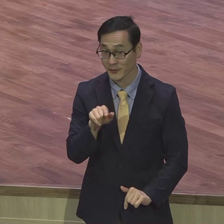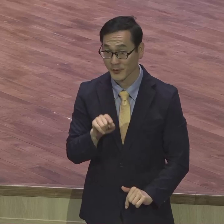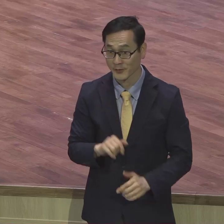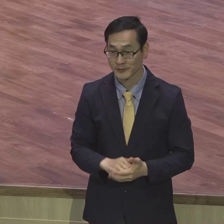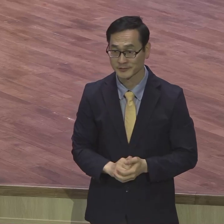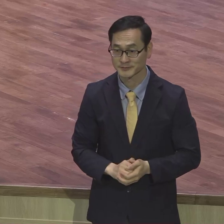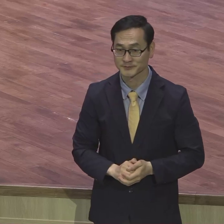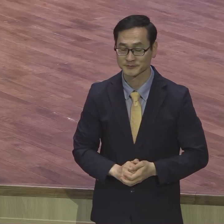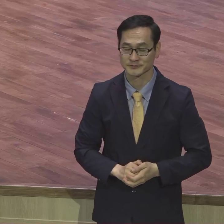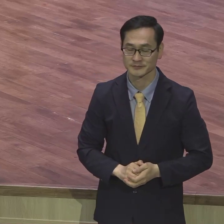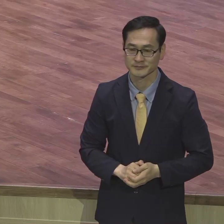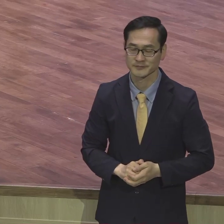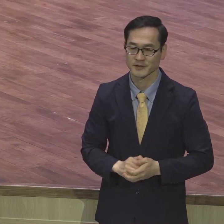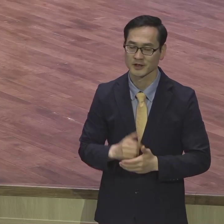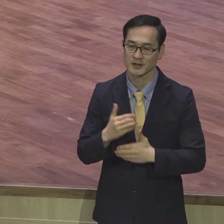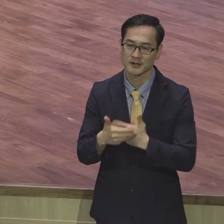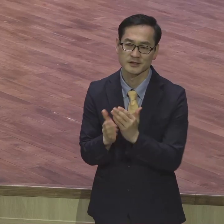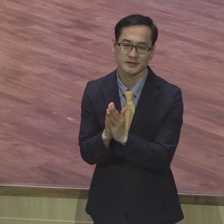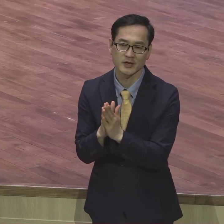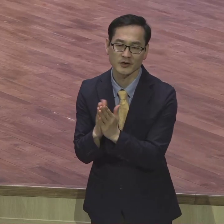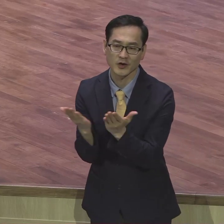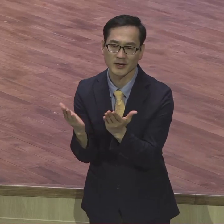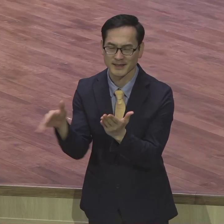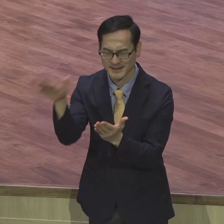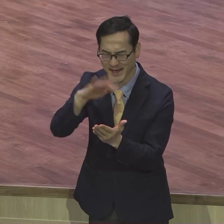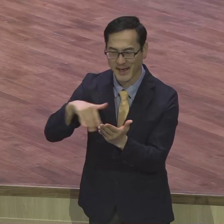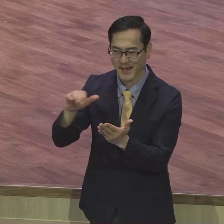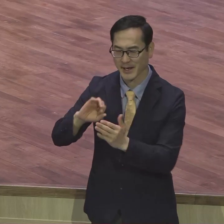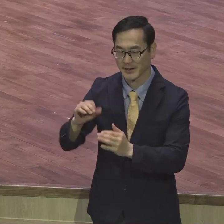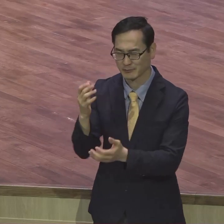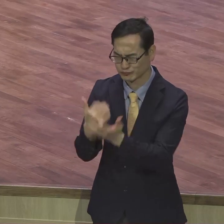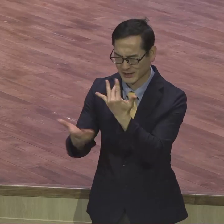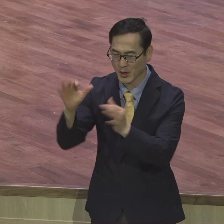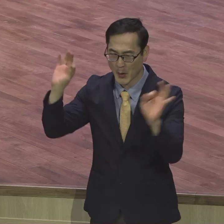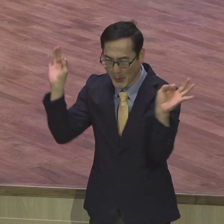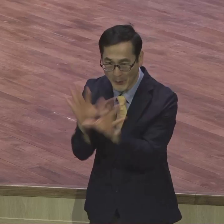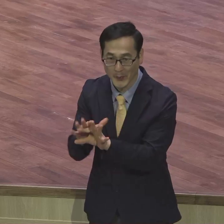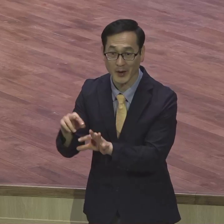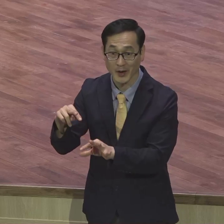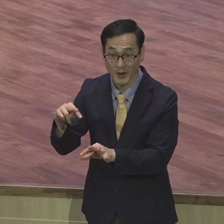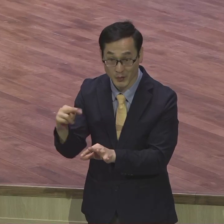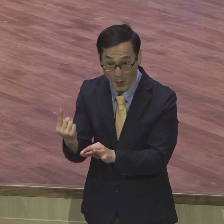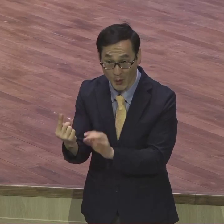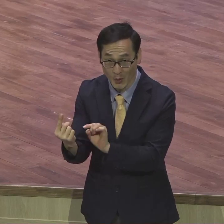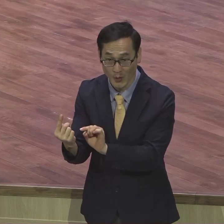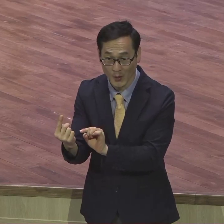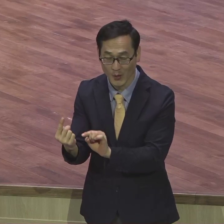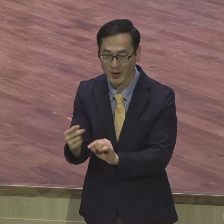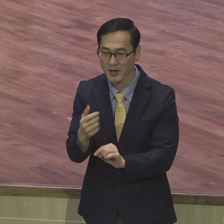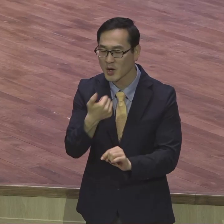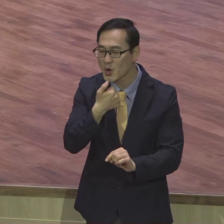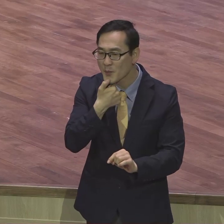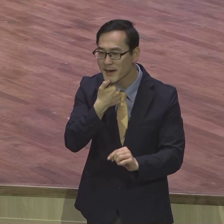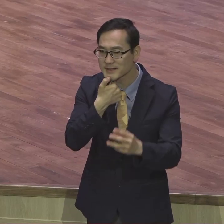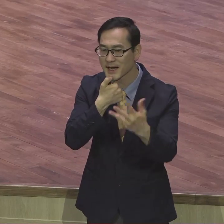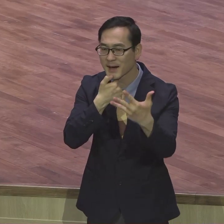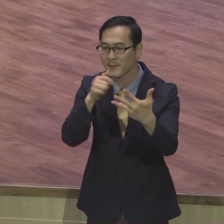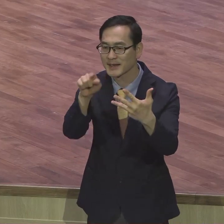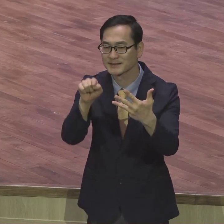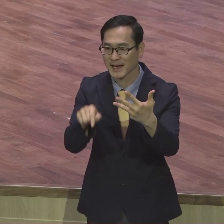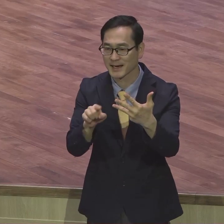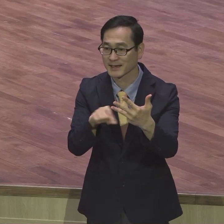성경이 다 불타서 없어진다 해도 로마서